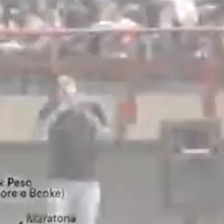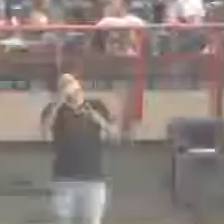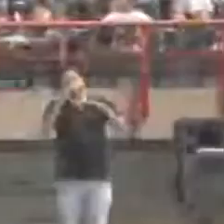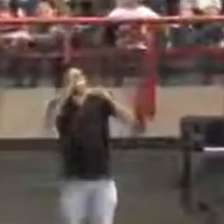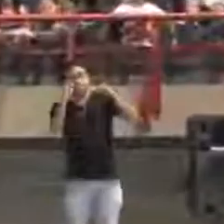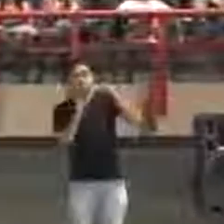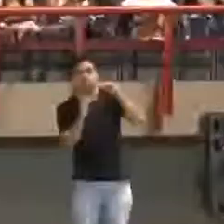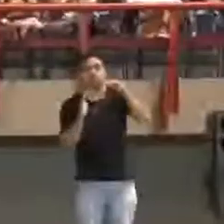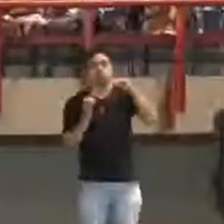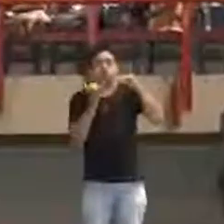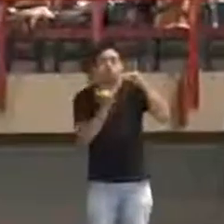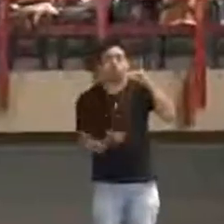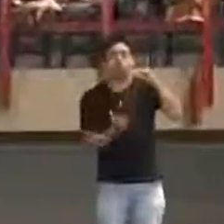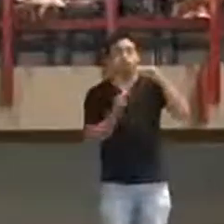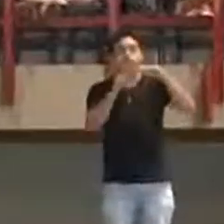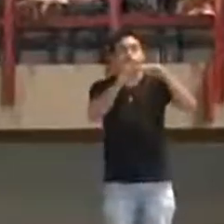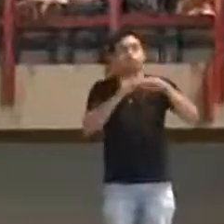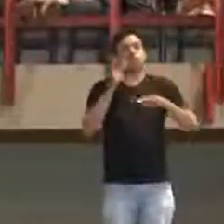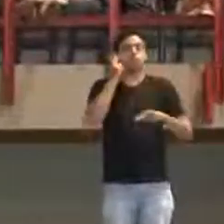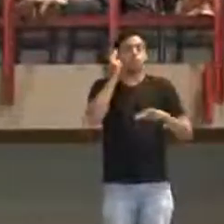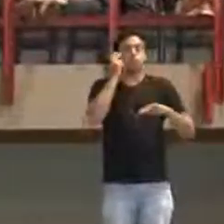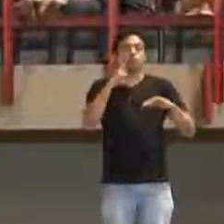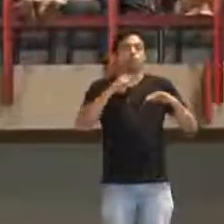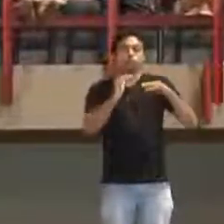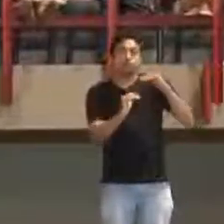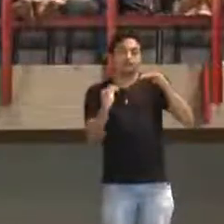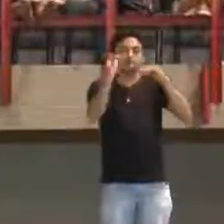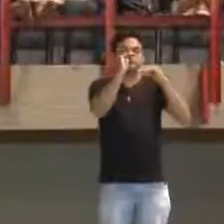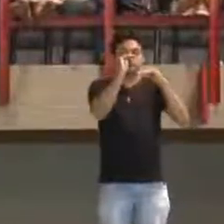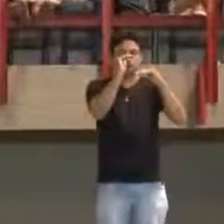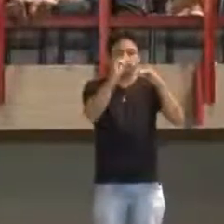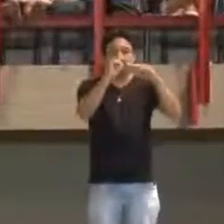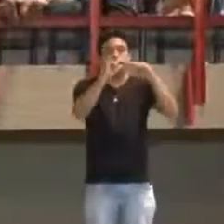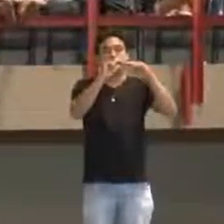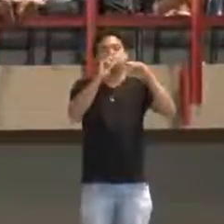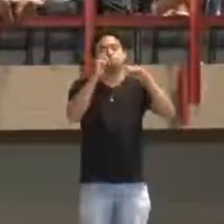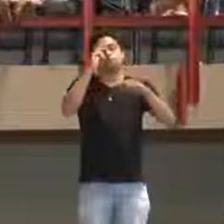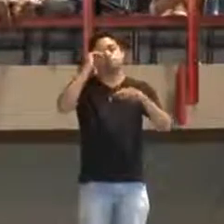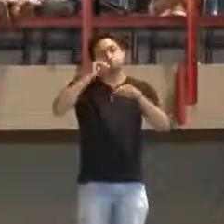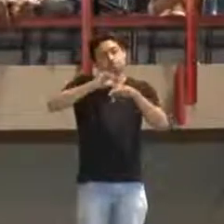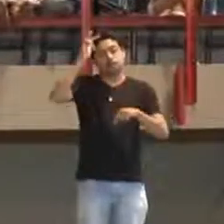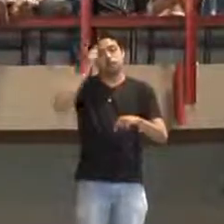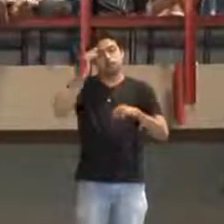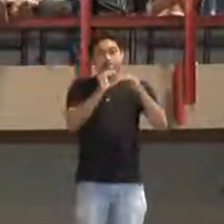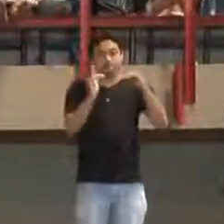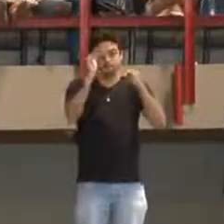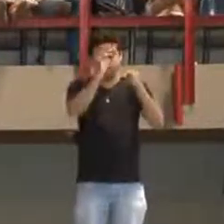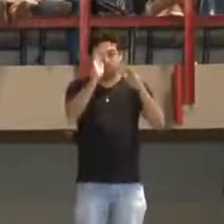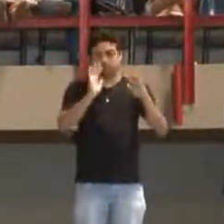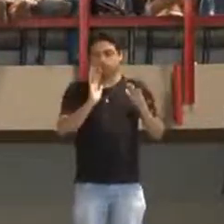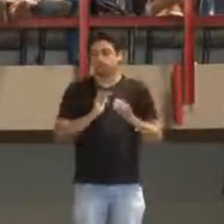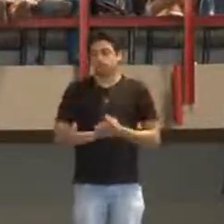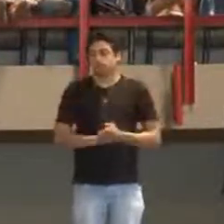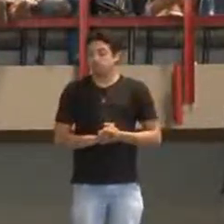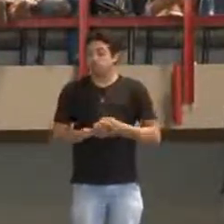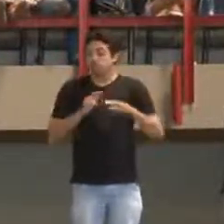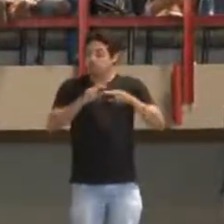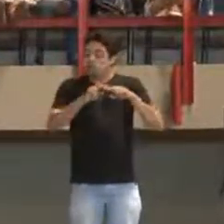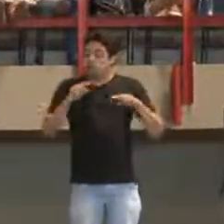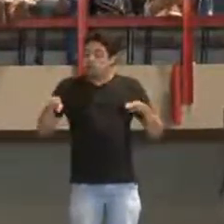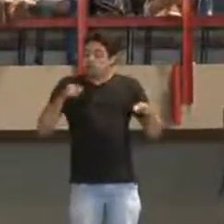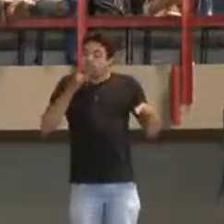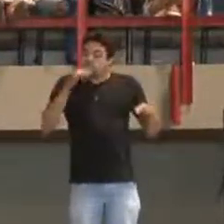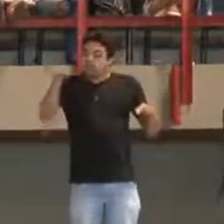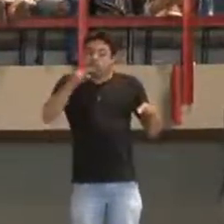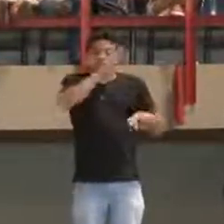menos. É mais normal ele estar com mais. Mais normal ele estar com mais. Aí, esse gráfico que